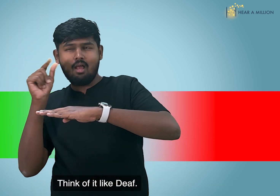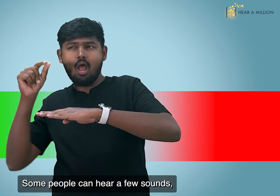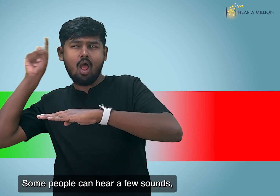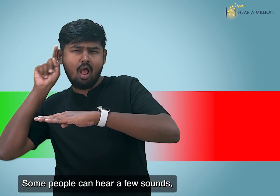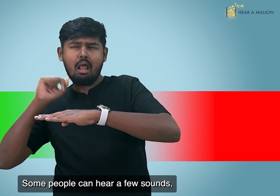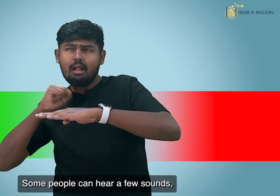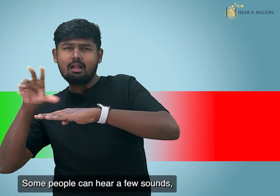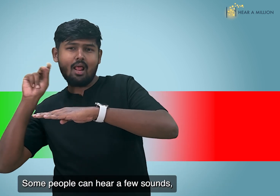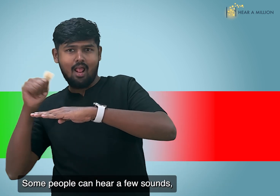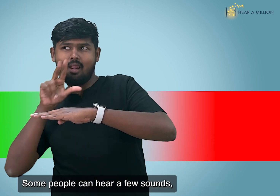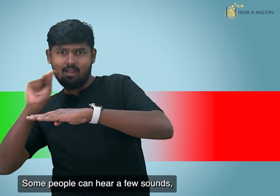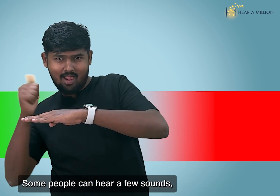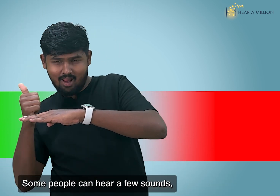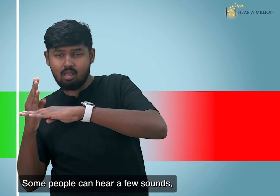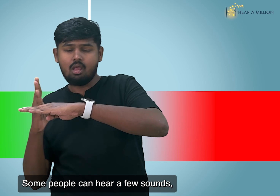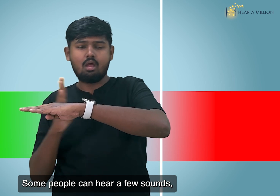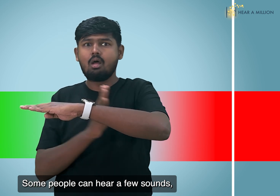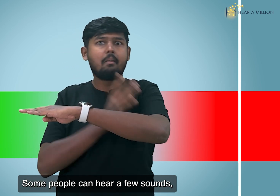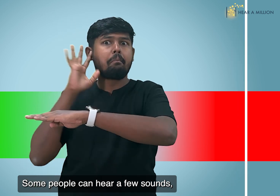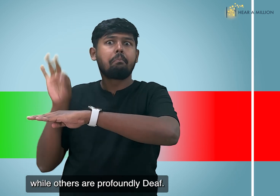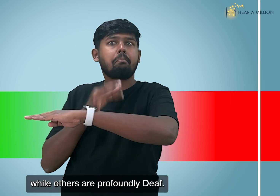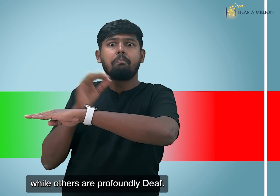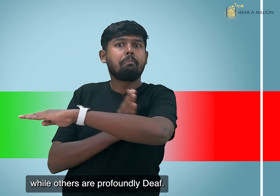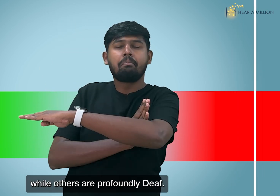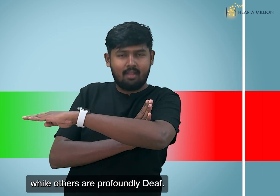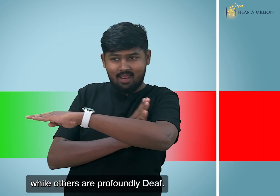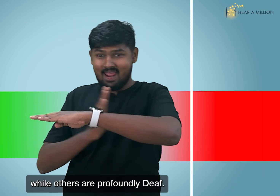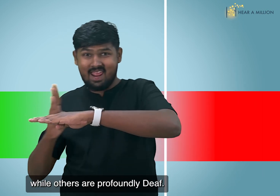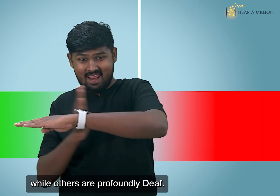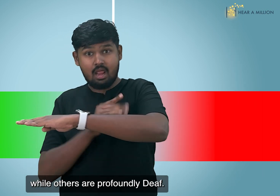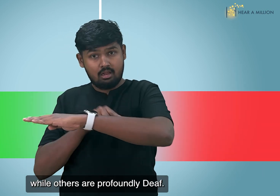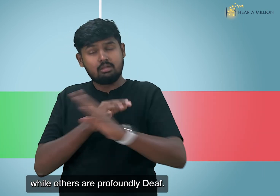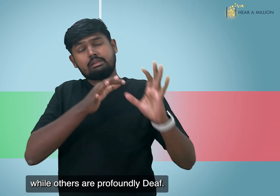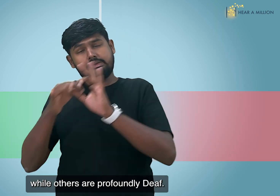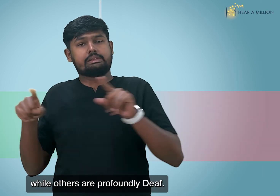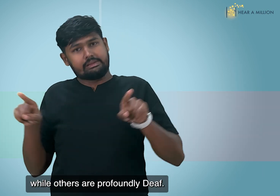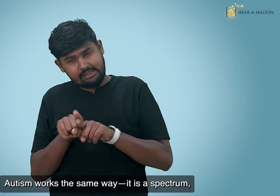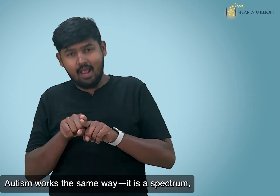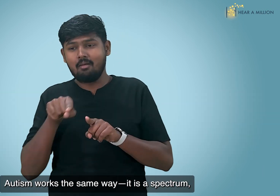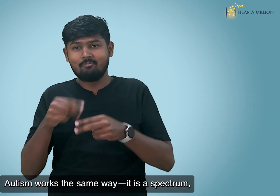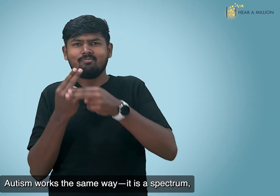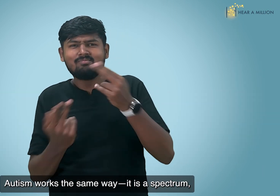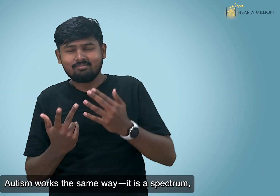लोग आवाज सुन सकते हैं जबकि कुछ प्रोफाउंड डेफ होते हैं। ऑटिज्म भी इसी तरीके से काम करता है, जिसका मतलब होता है कि हर एक